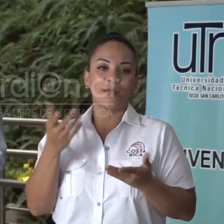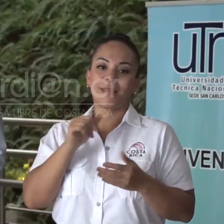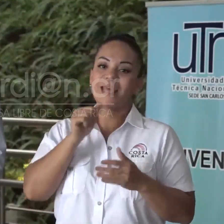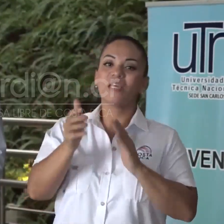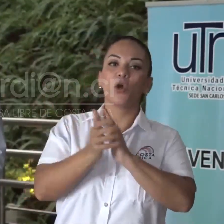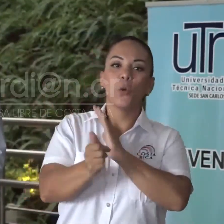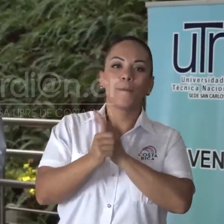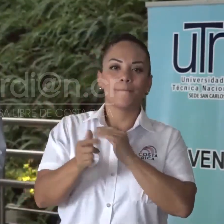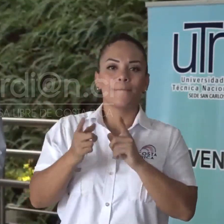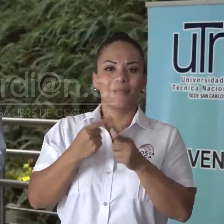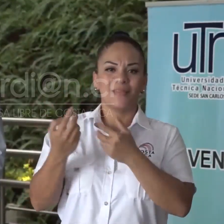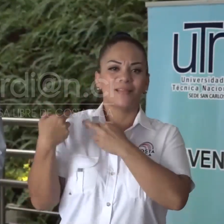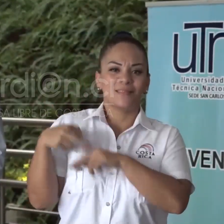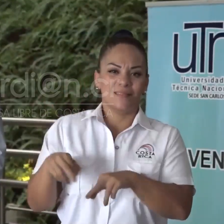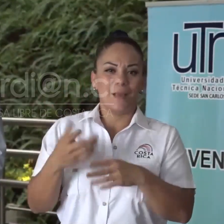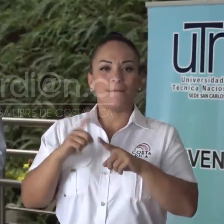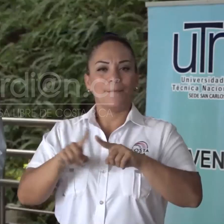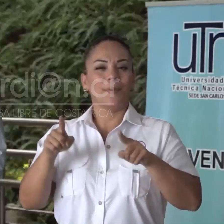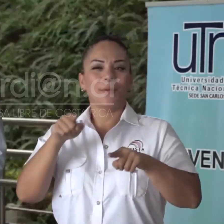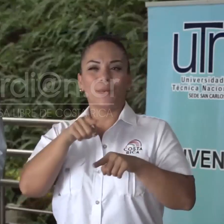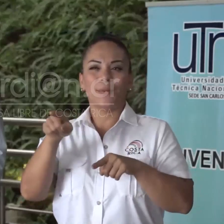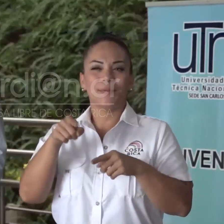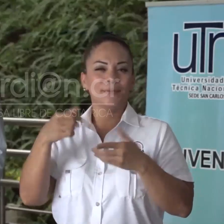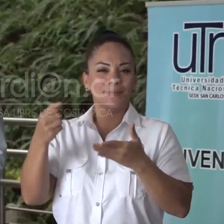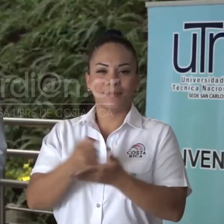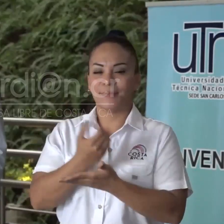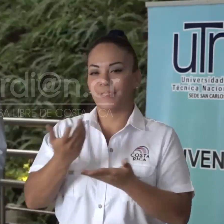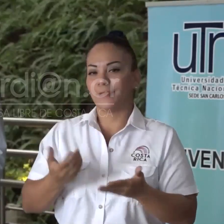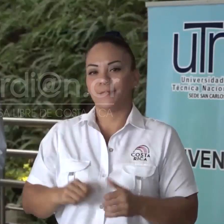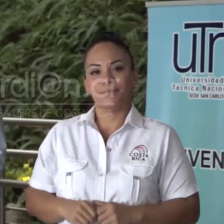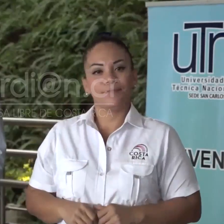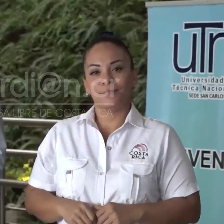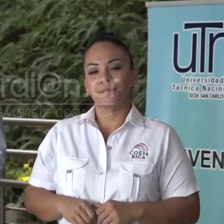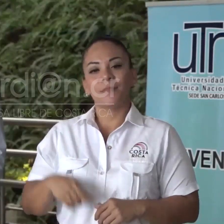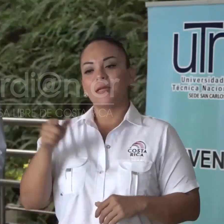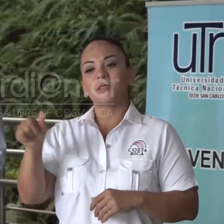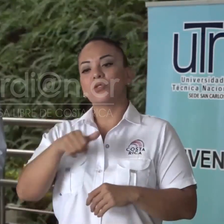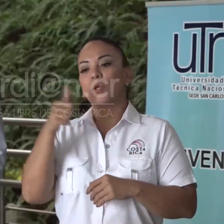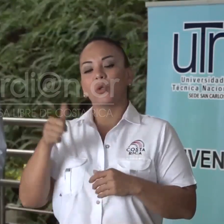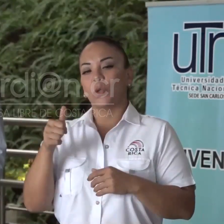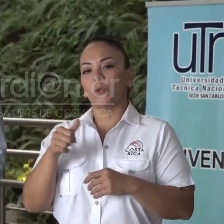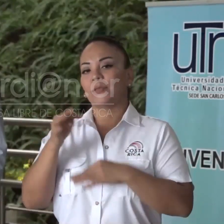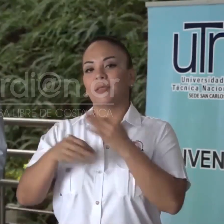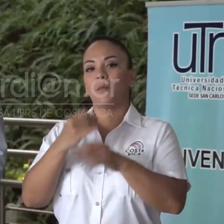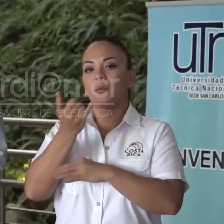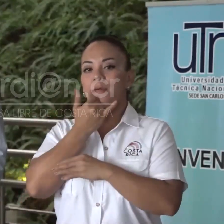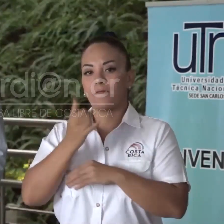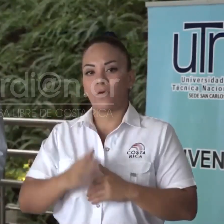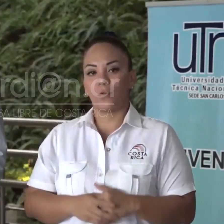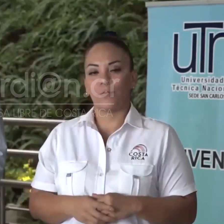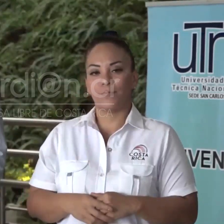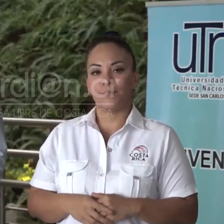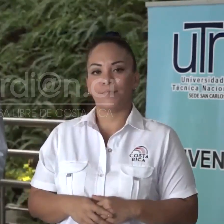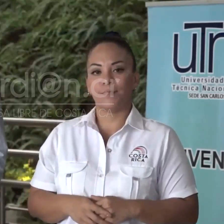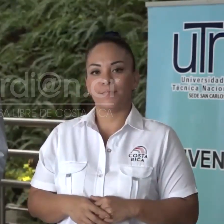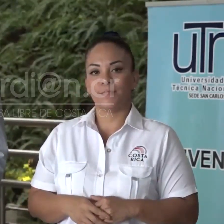pero eso es desafortunadamente otro tipo de error, y precisamente tuve el